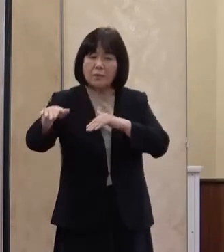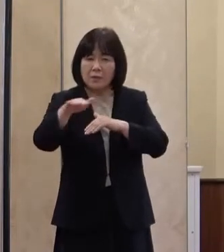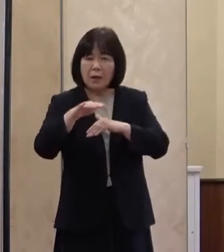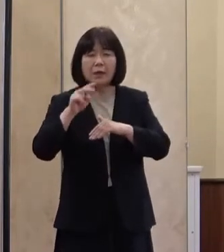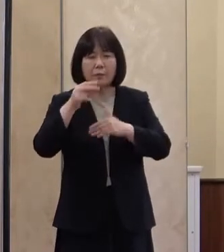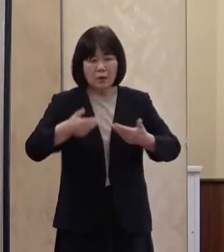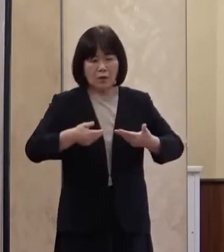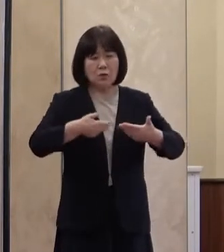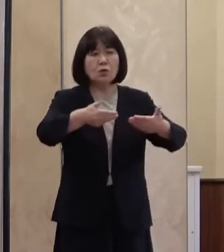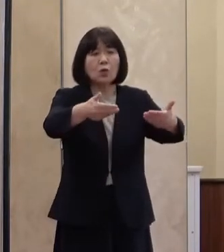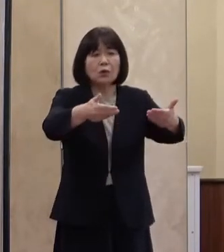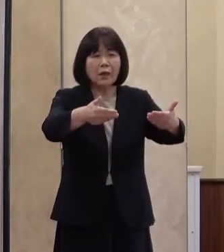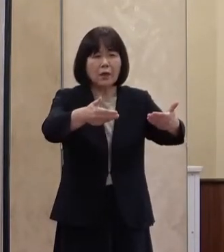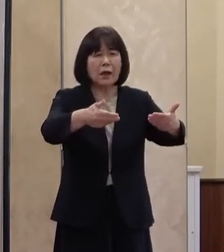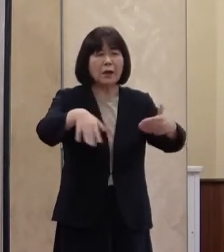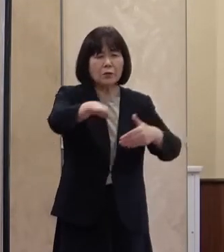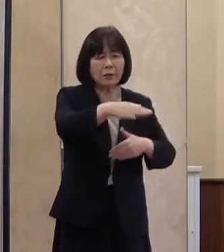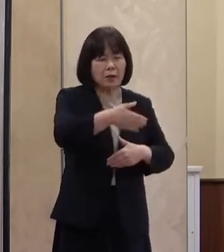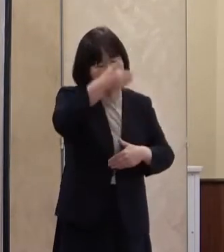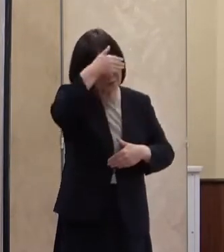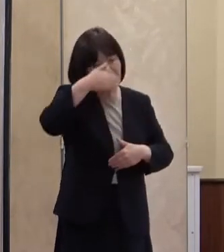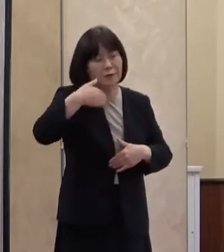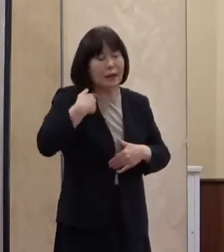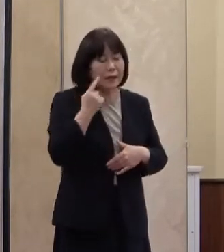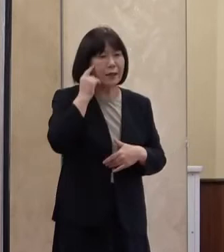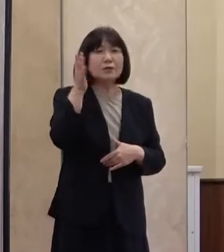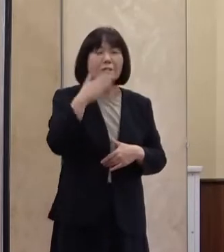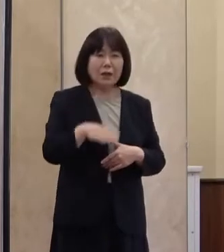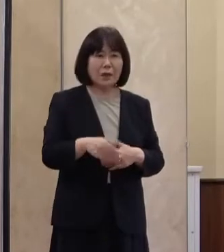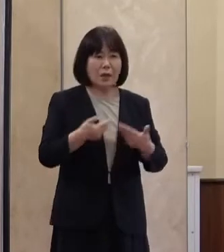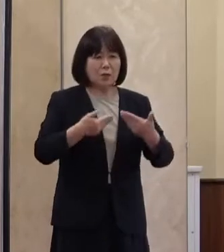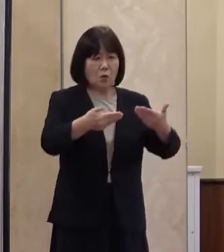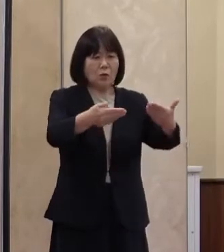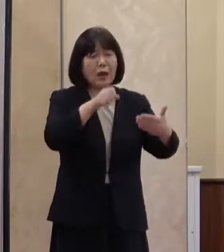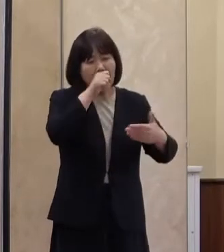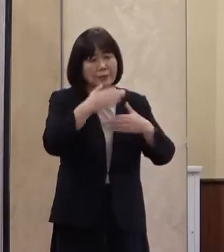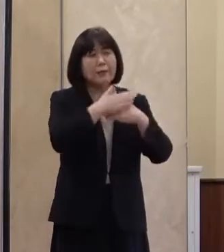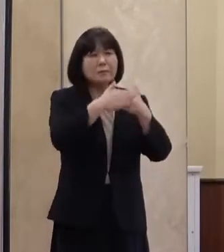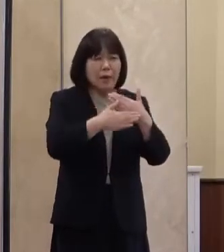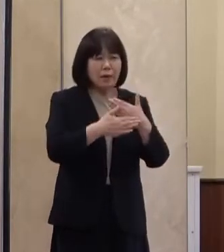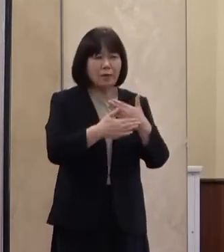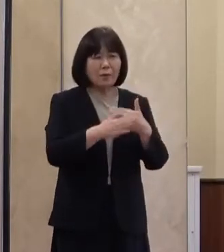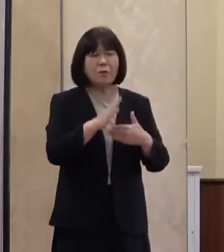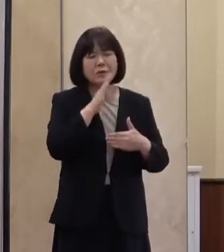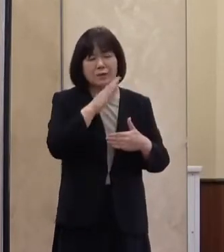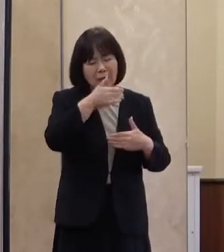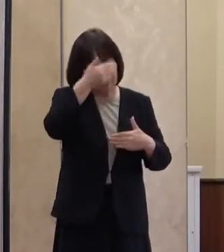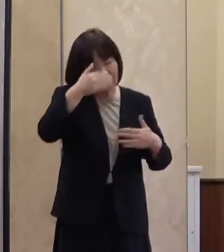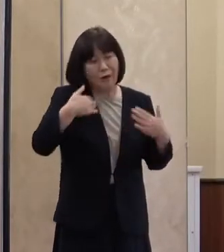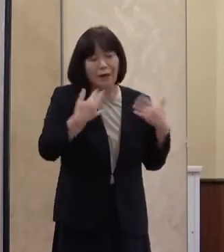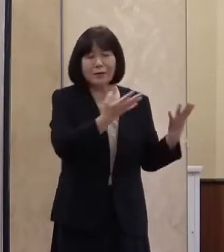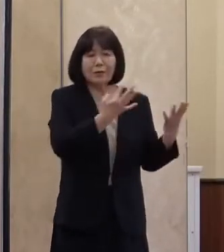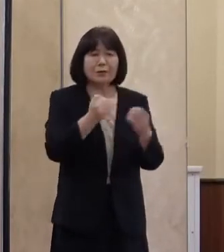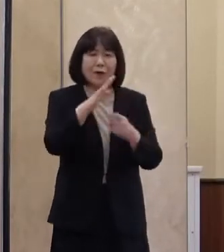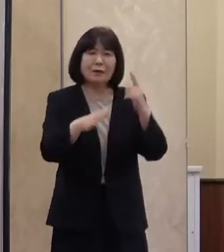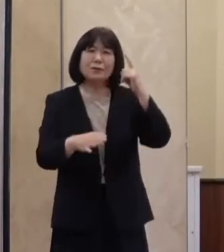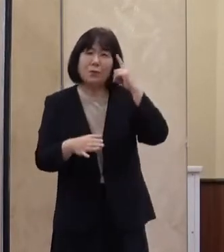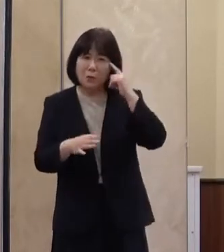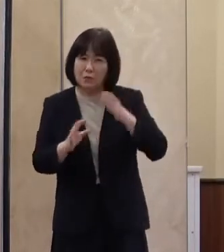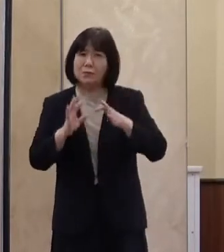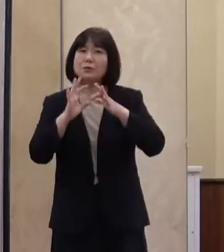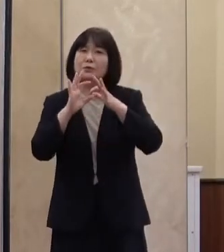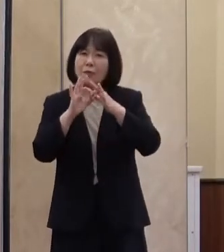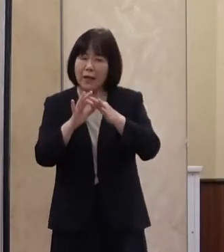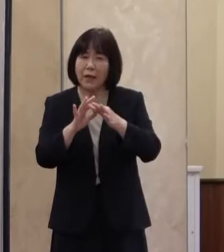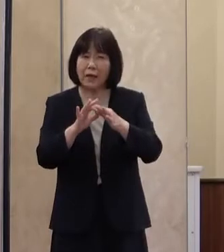こう商店街の皆さんだからなかなか気づかなかったり、商店街の本来いいところをなかなかこう引き出せてなかったりするところもあると思うので、まあそういった